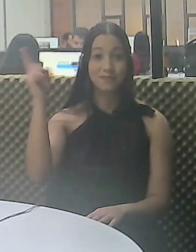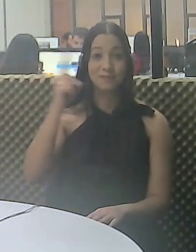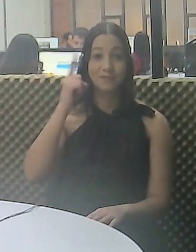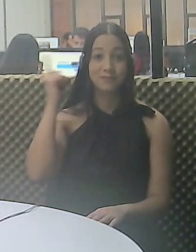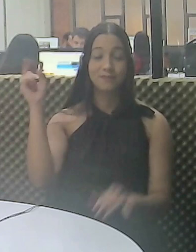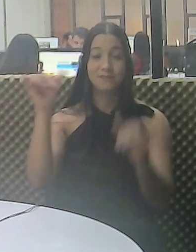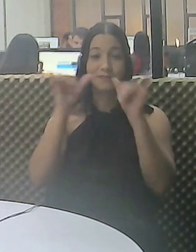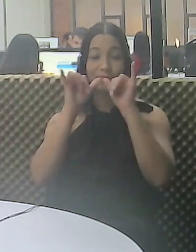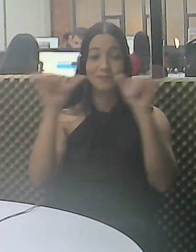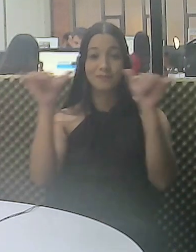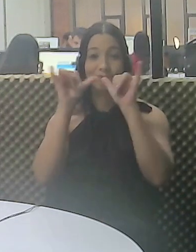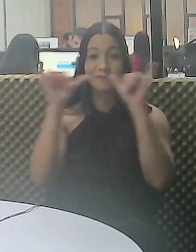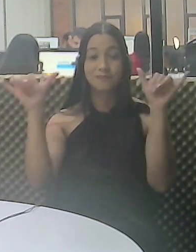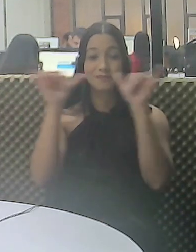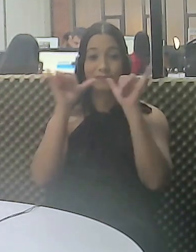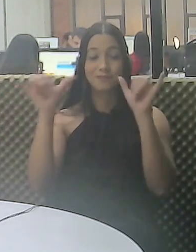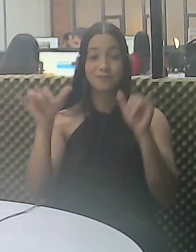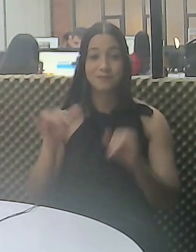Giro de